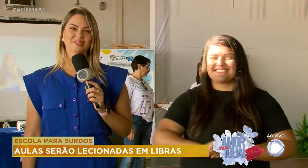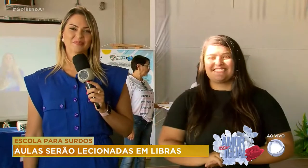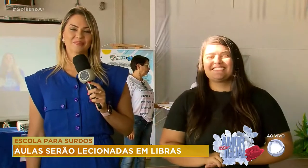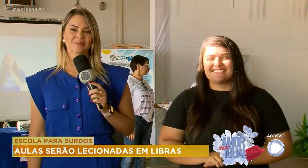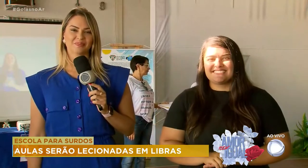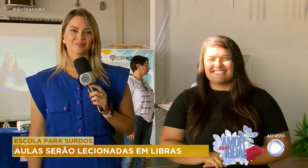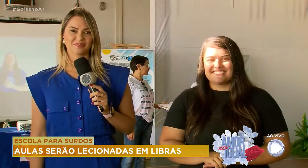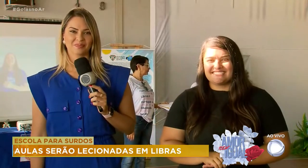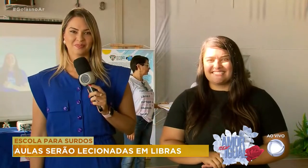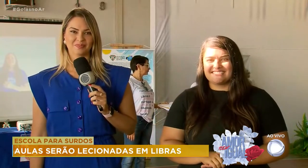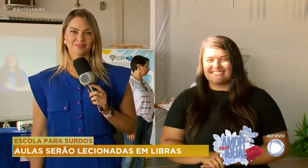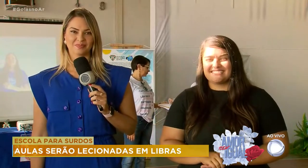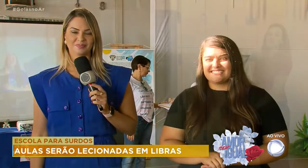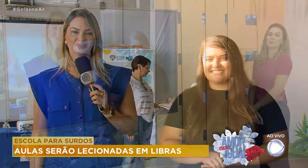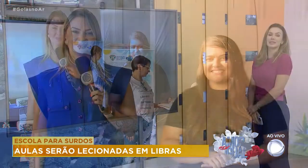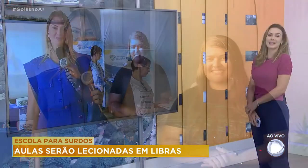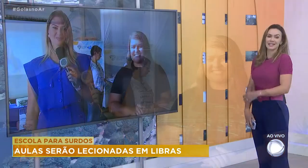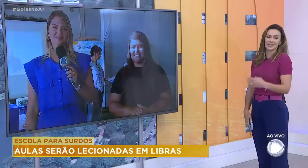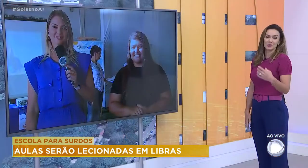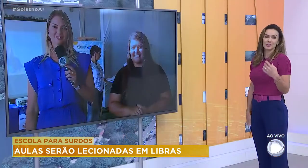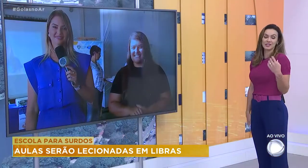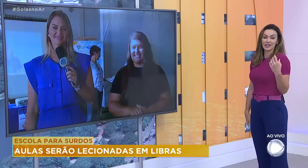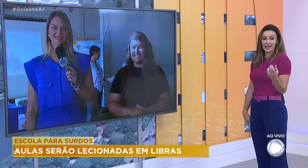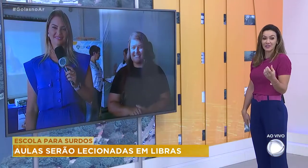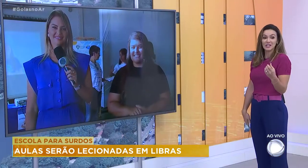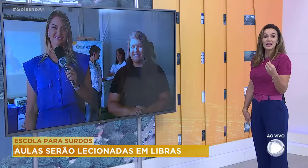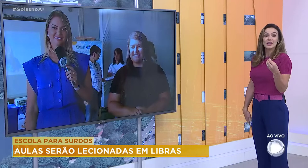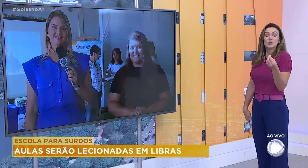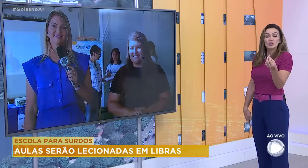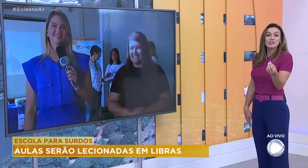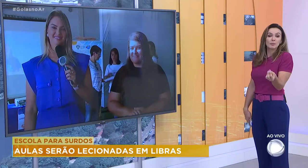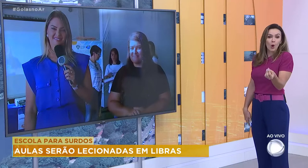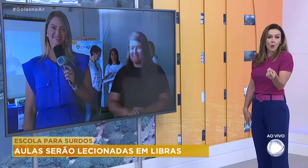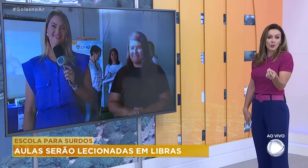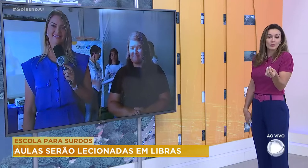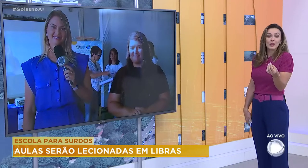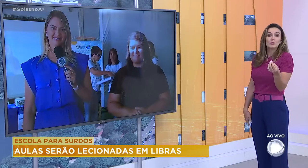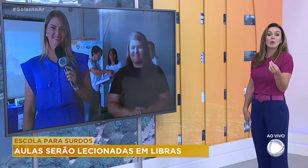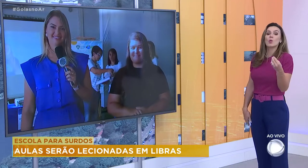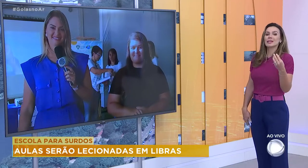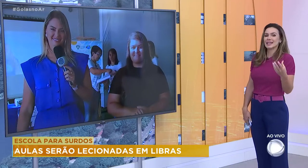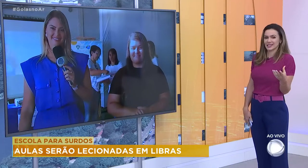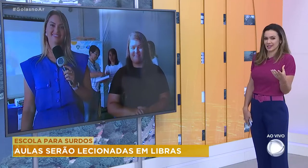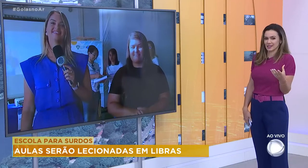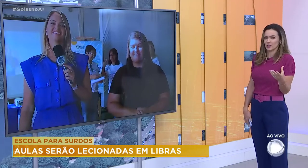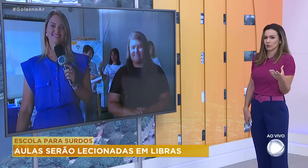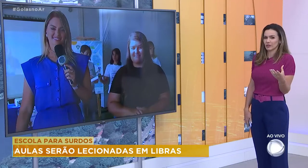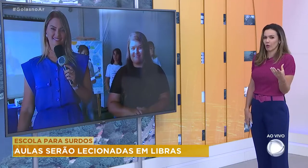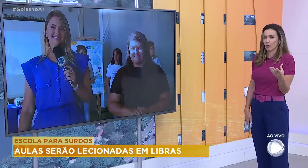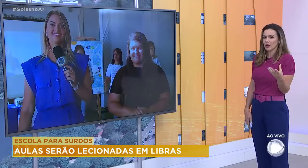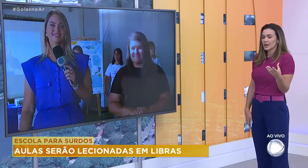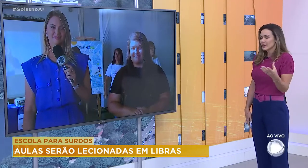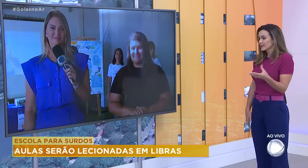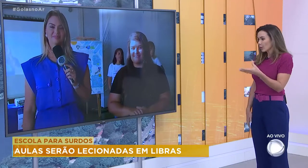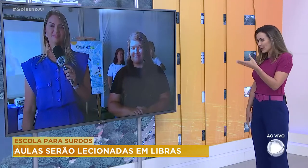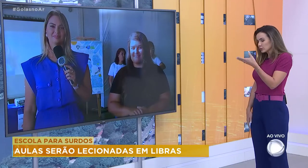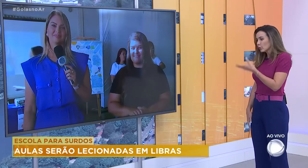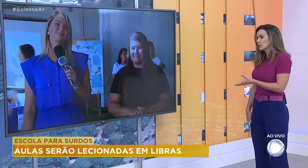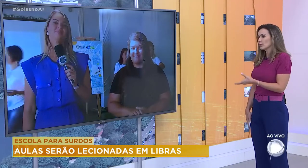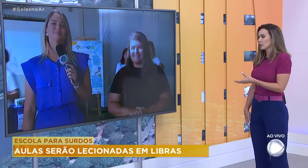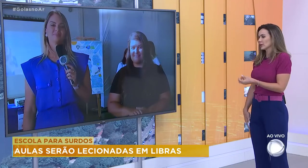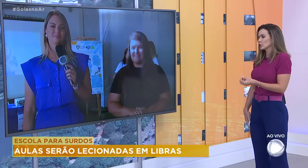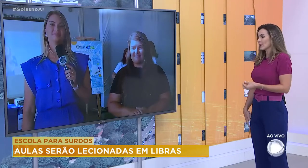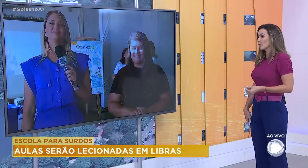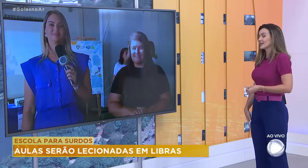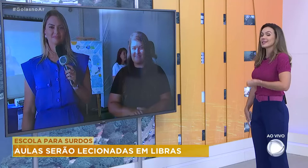Nayara! Fico muito feliz. É tão bom a gente poder trazer notícia leve e notícia boa, de mais uma conquista, sem dúvida alguma, isso é um passo